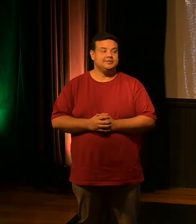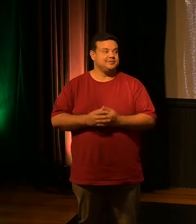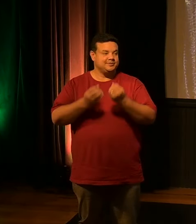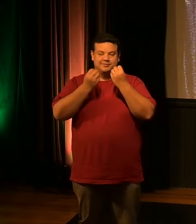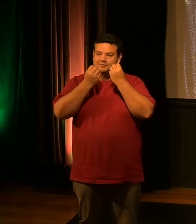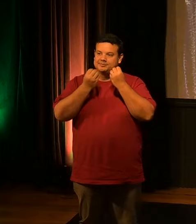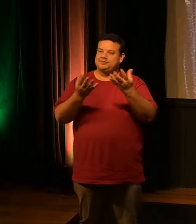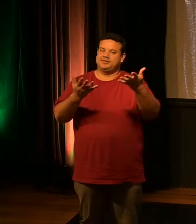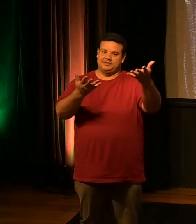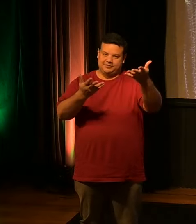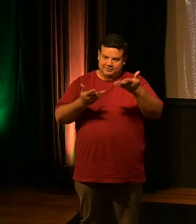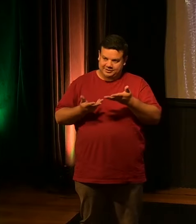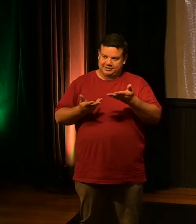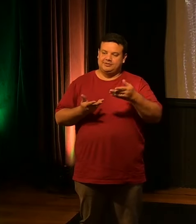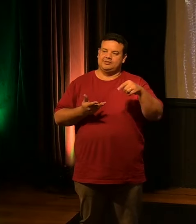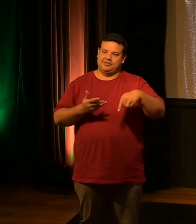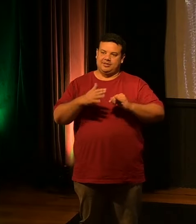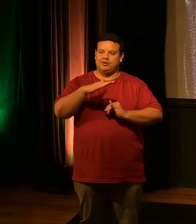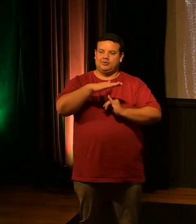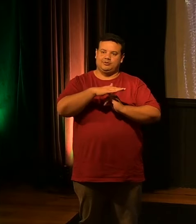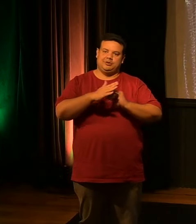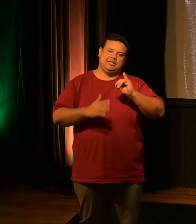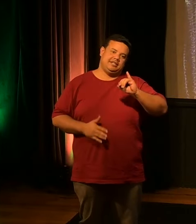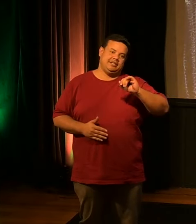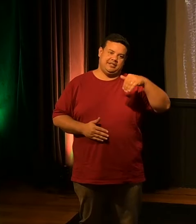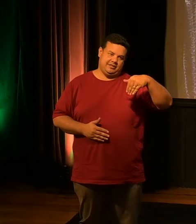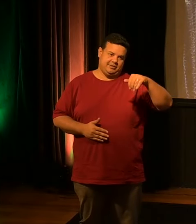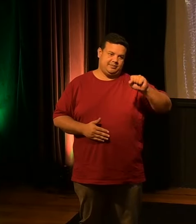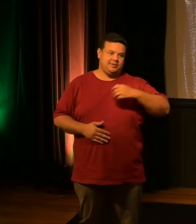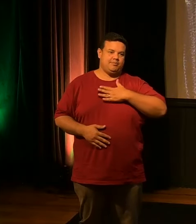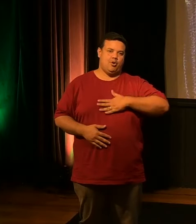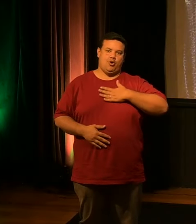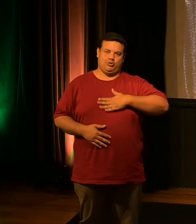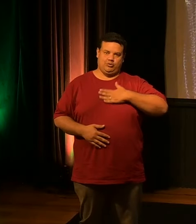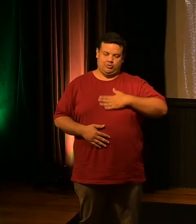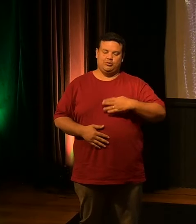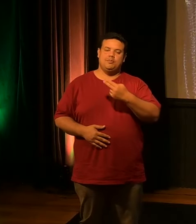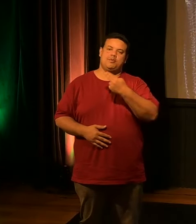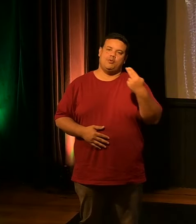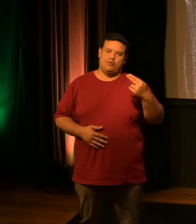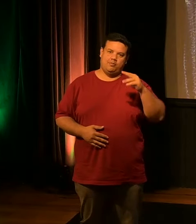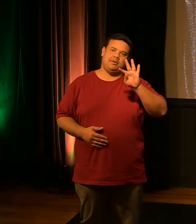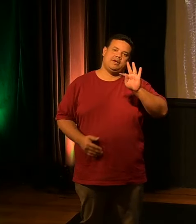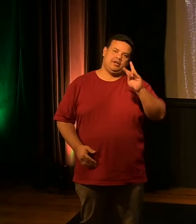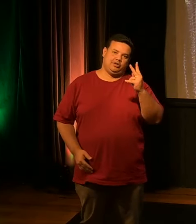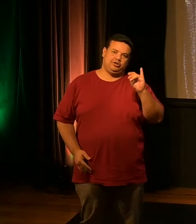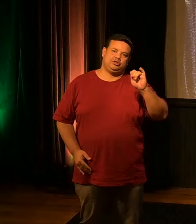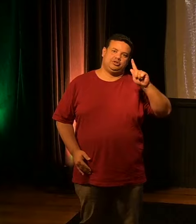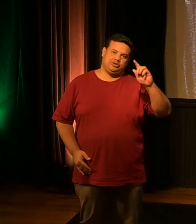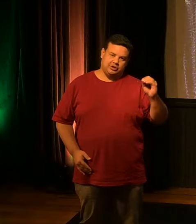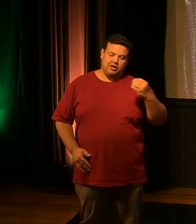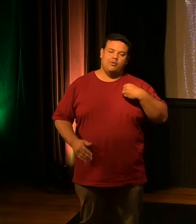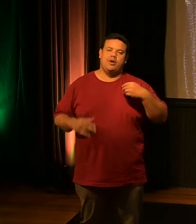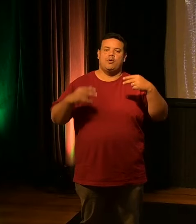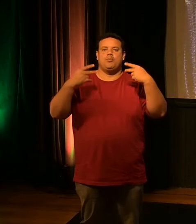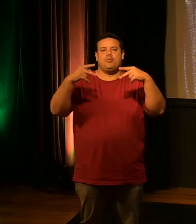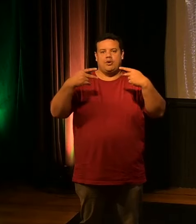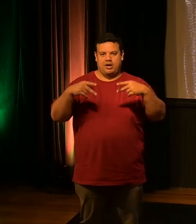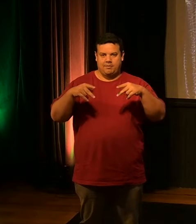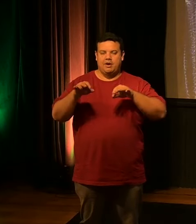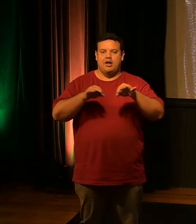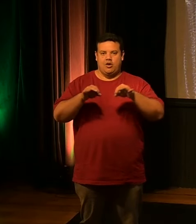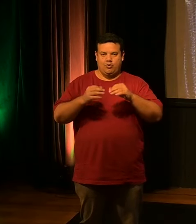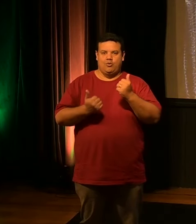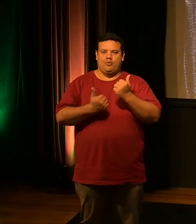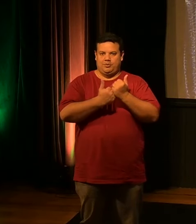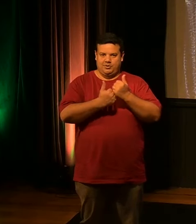Muito bem-vindos ao IMS Poços. Meu nome é Thiago, eu sou programador adjunto aqui do Cinema do